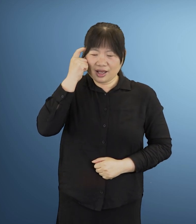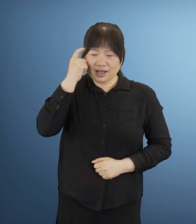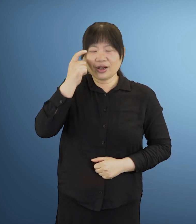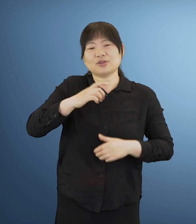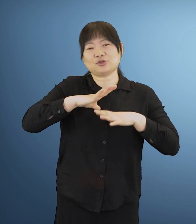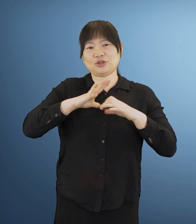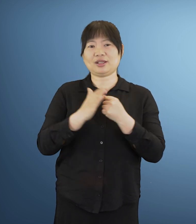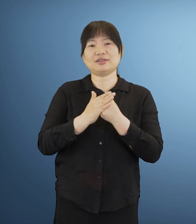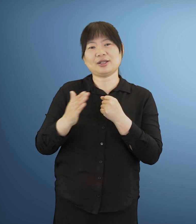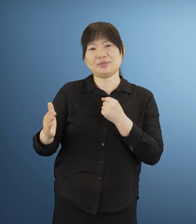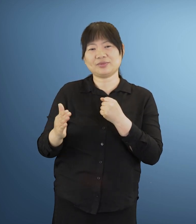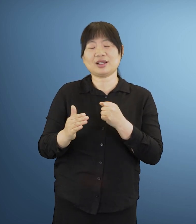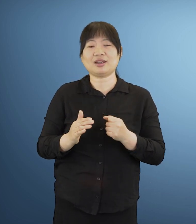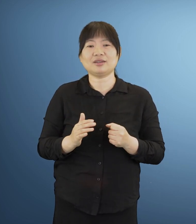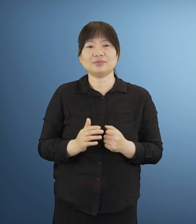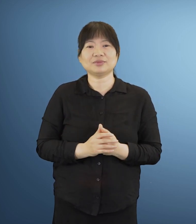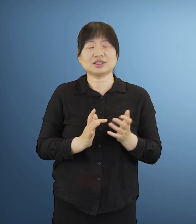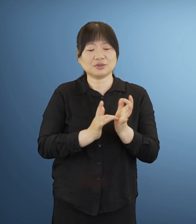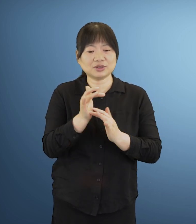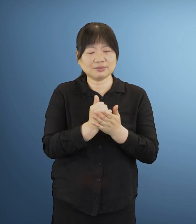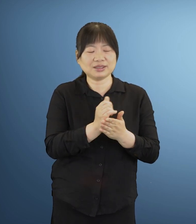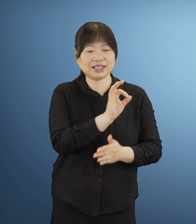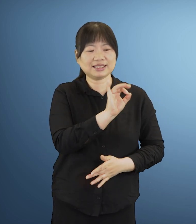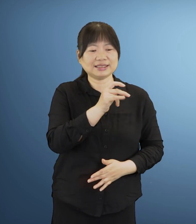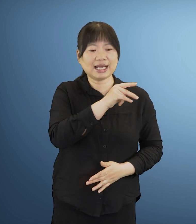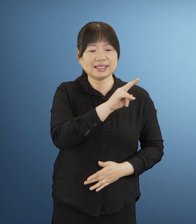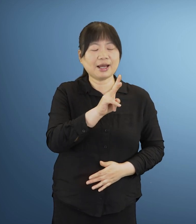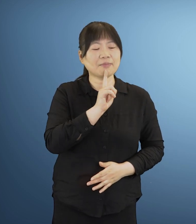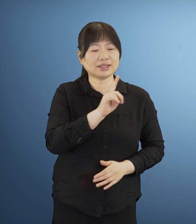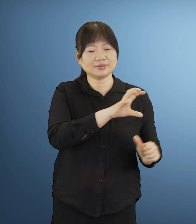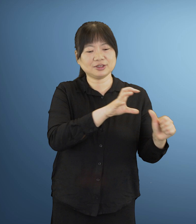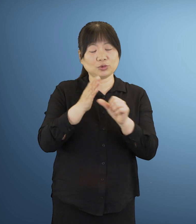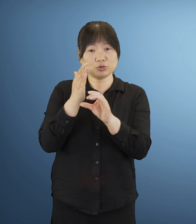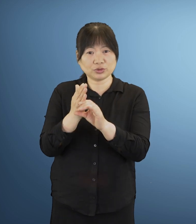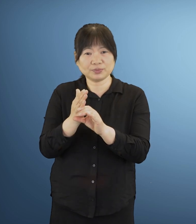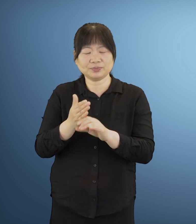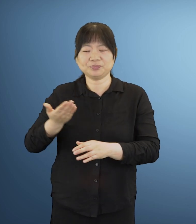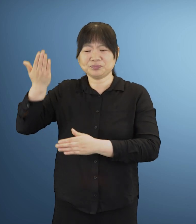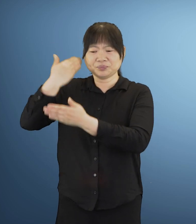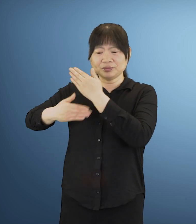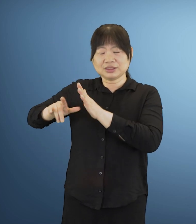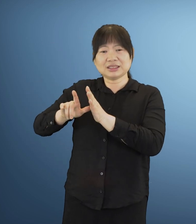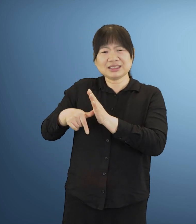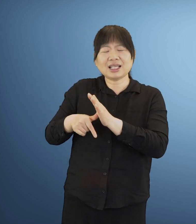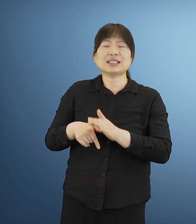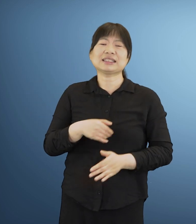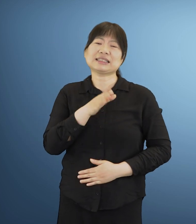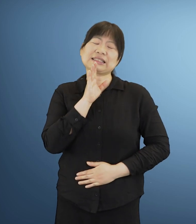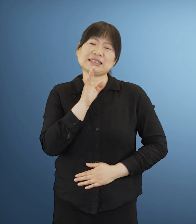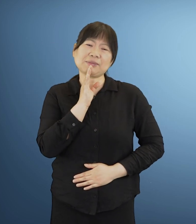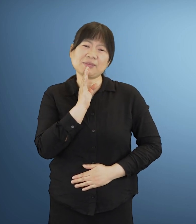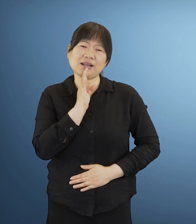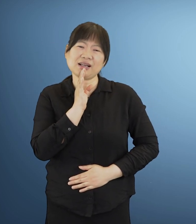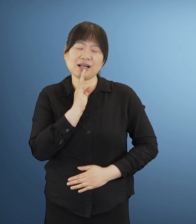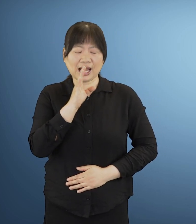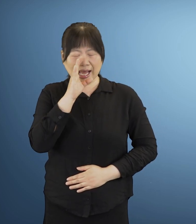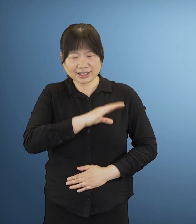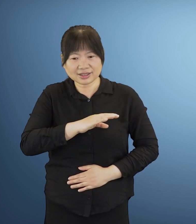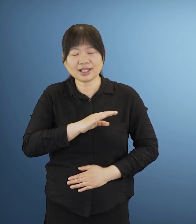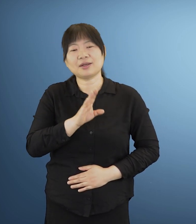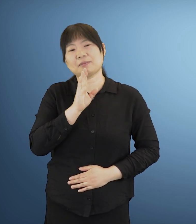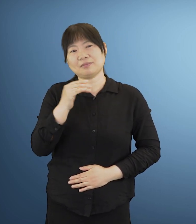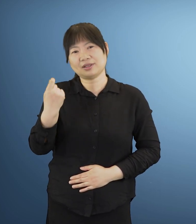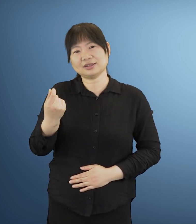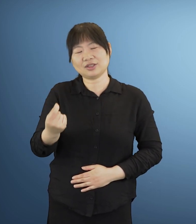겁니다. 근데 문제는 그 당시 시대가 얼마나 황폐하고